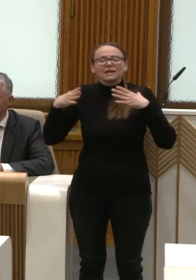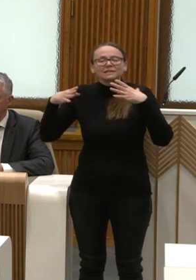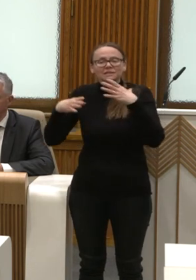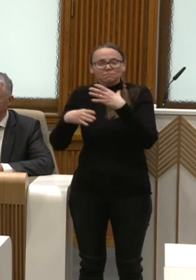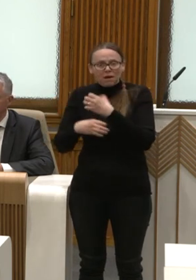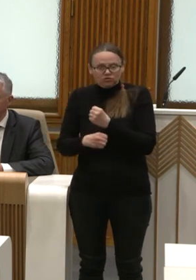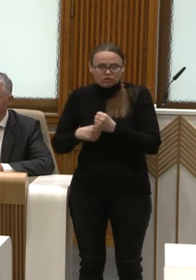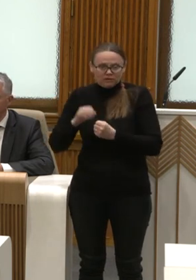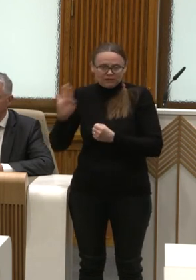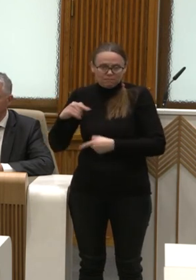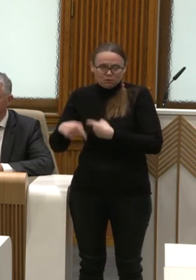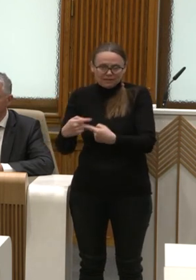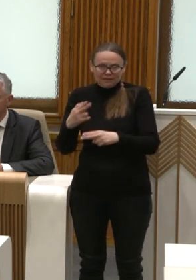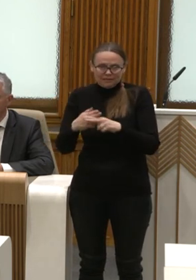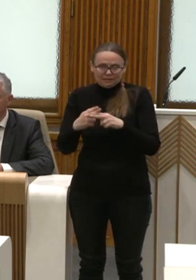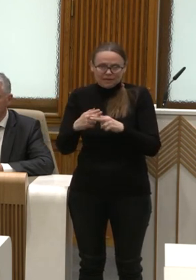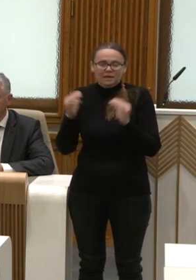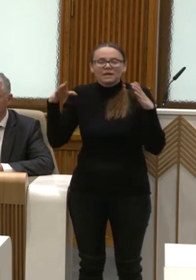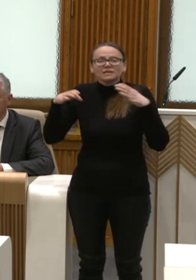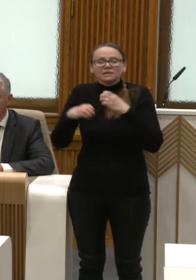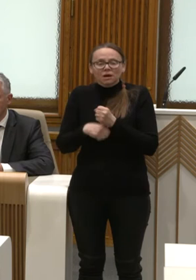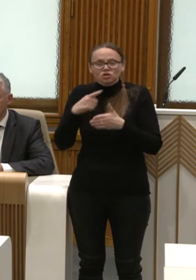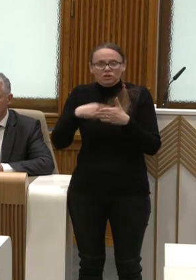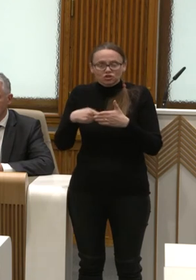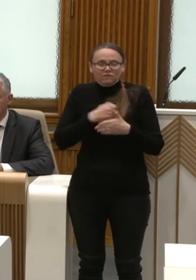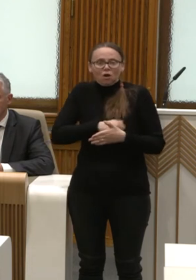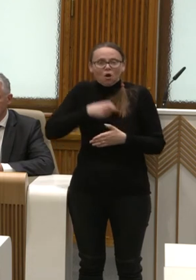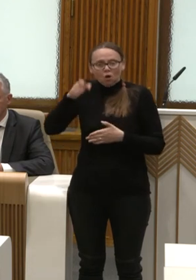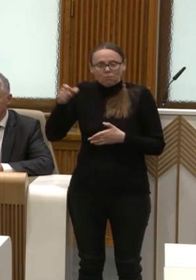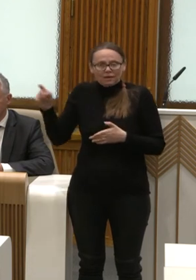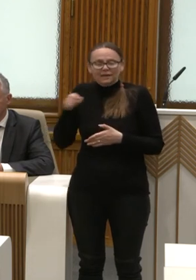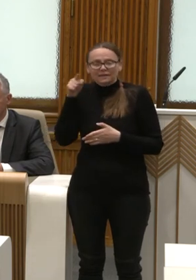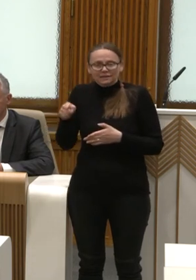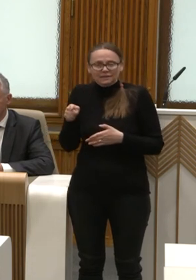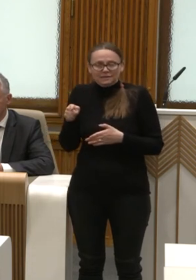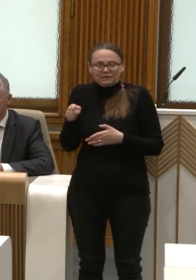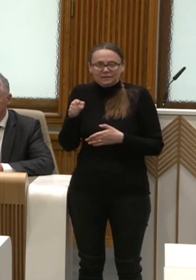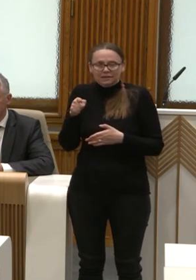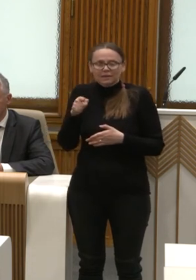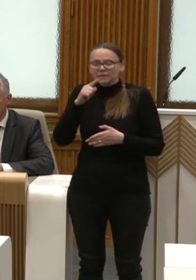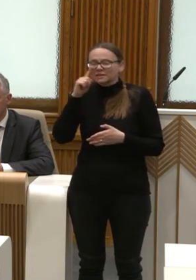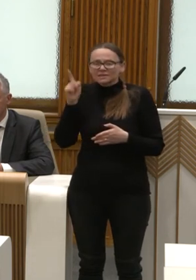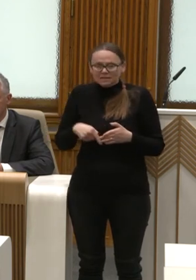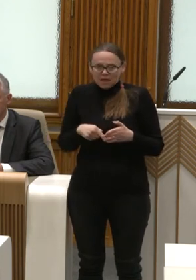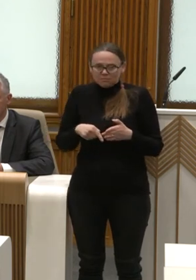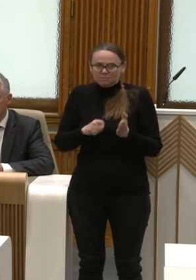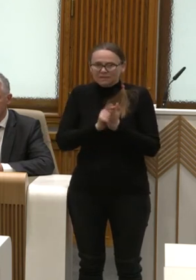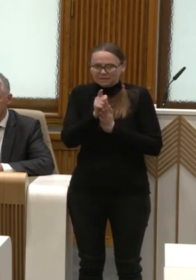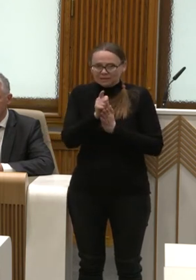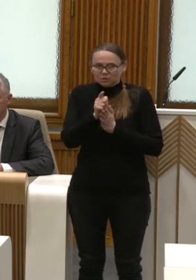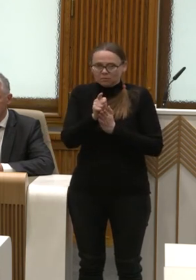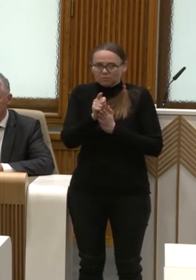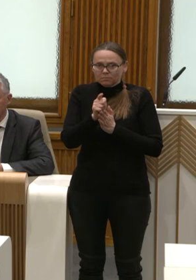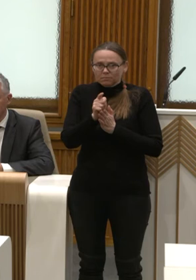zmanjšati njene posledice, zmanjšati število obolelih in tistih s slabim izidom in temu